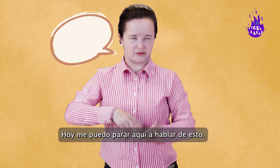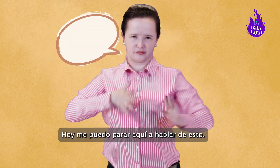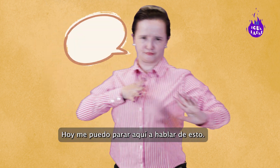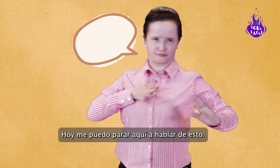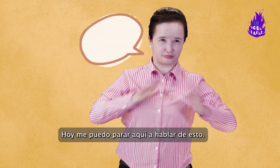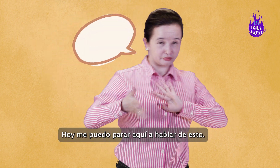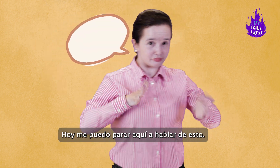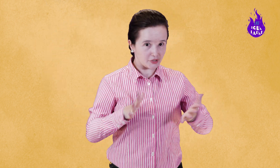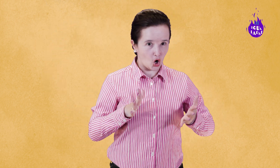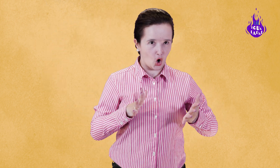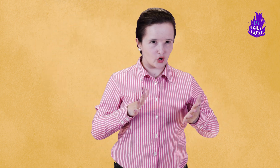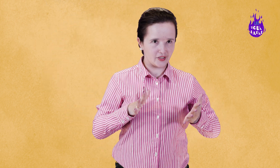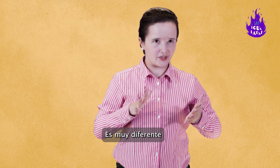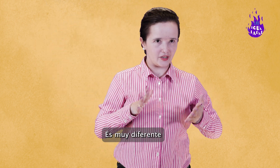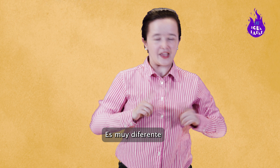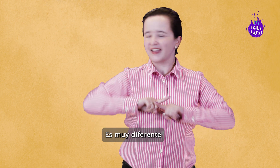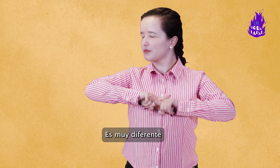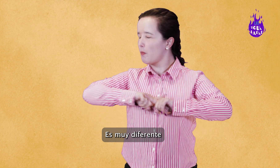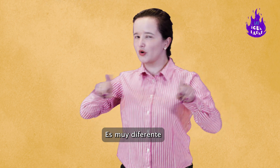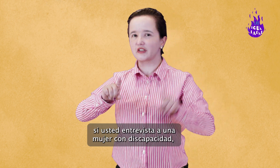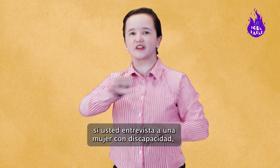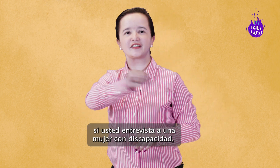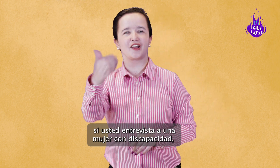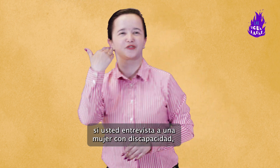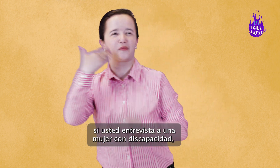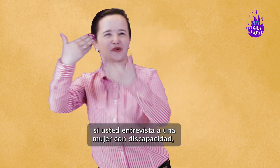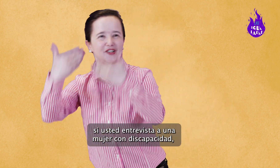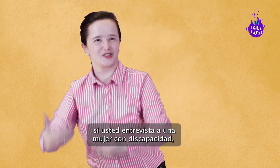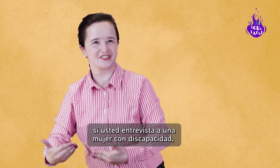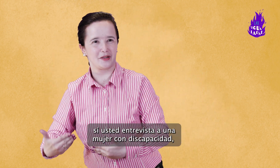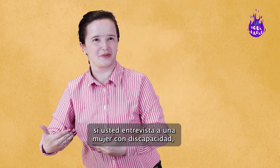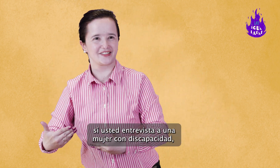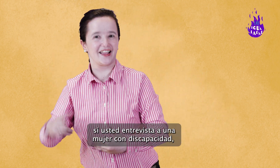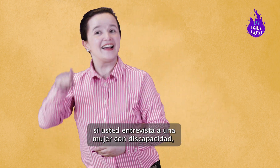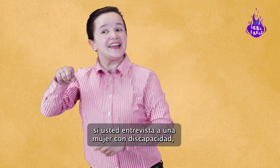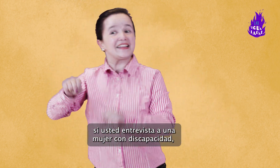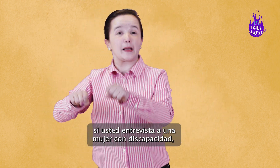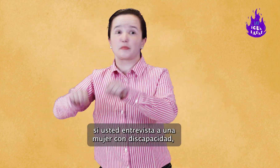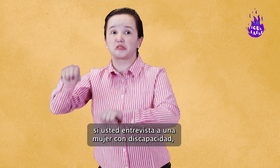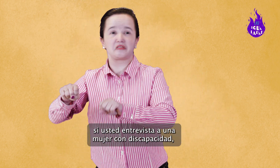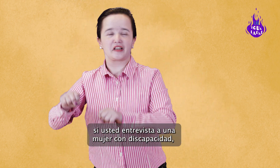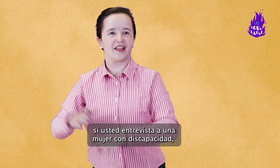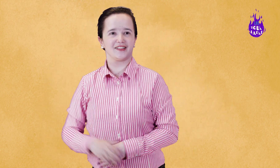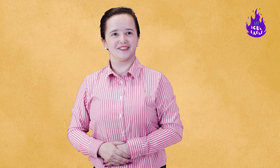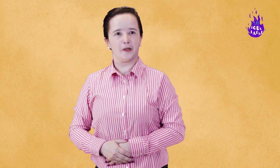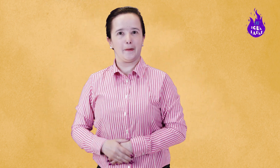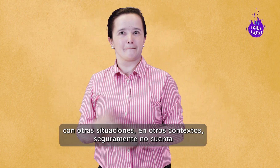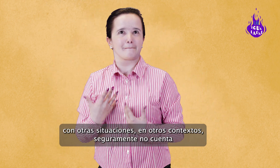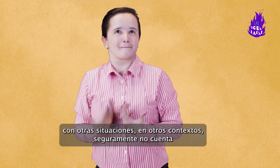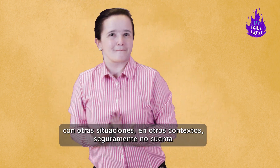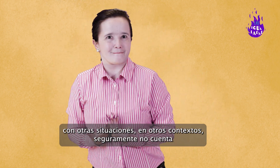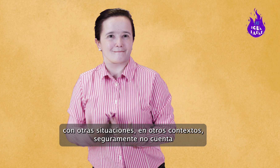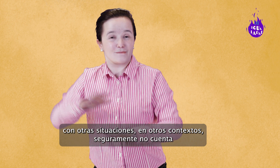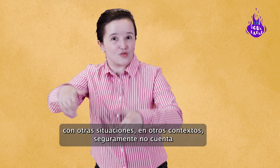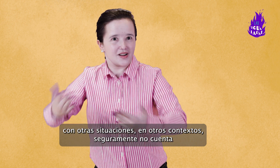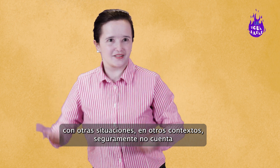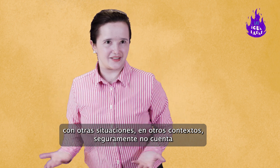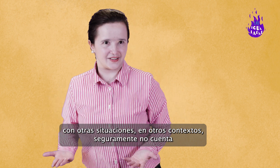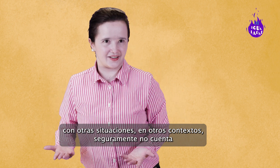hablar de esto. Es muy diferente de pronto si usted entrevista a una mujer con discapacidad, con otras situaciones, en otros